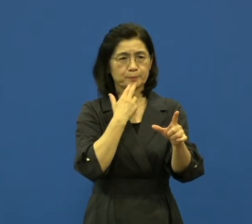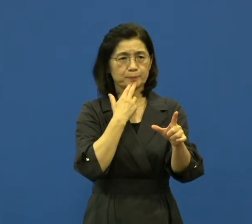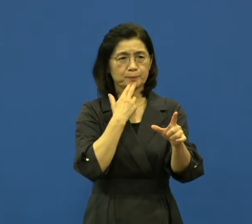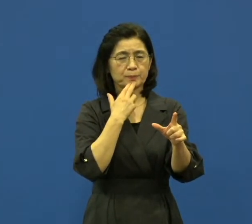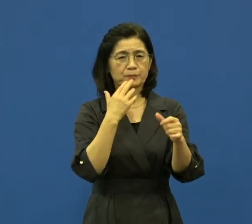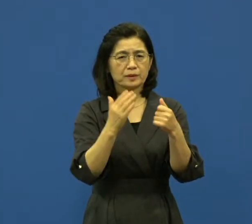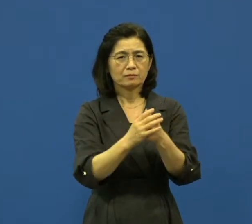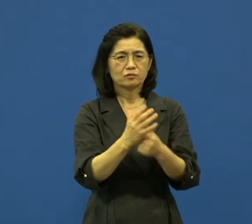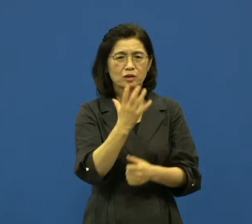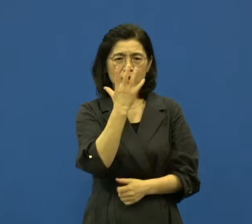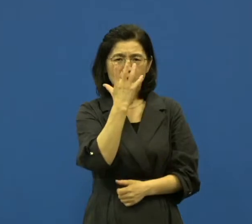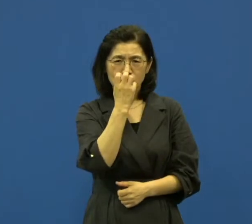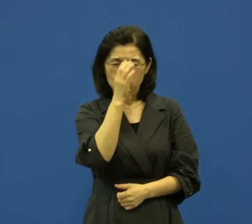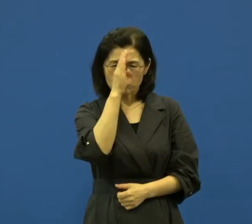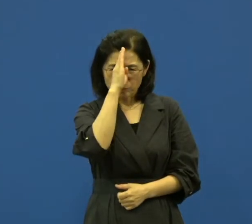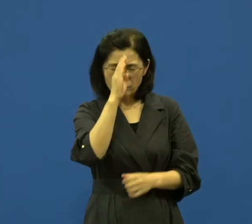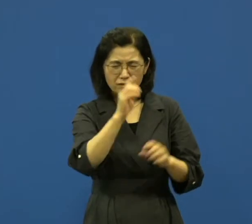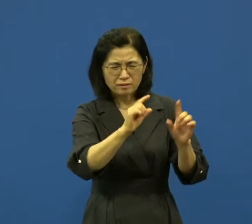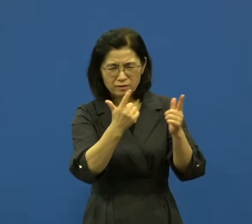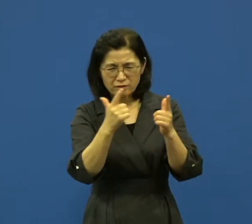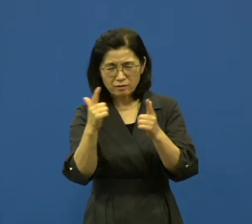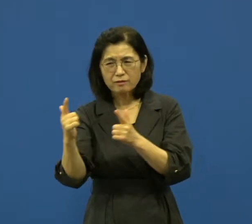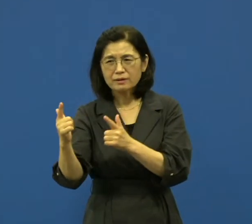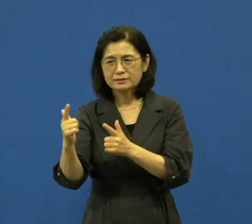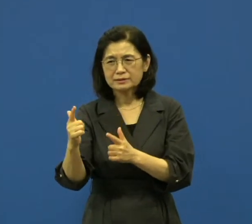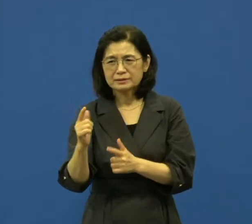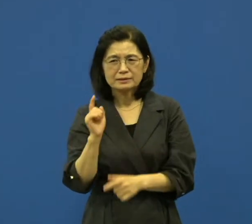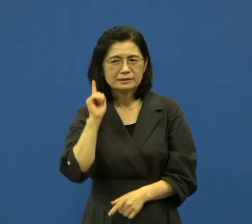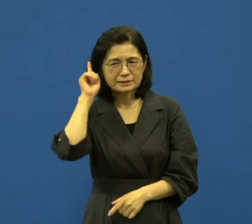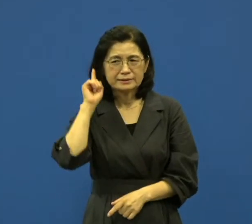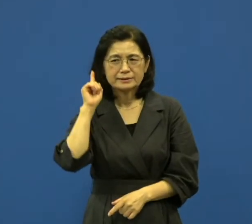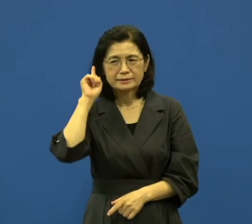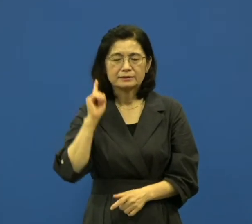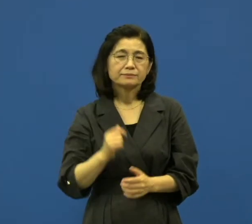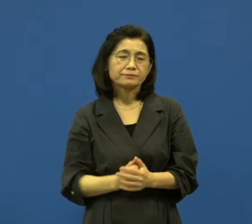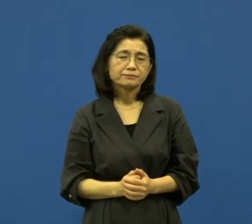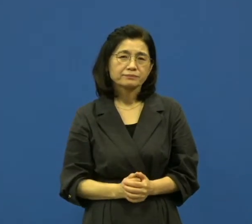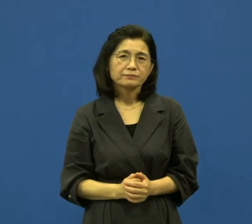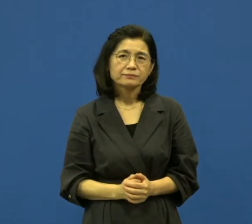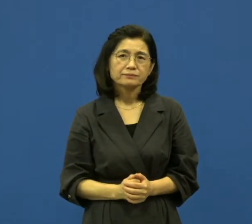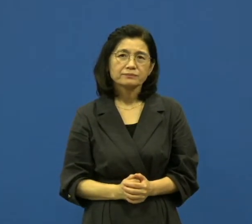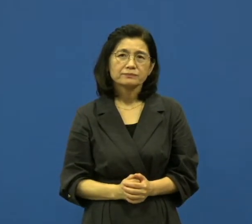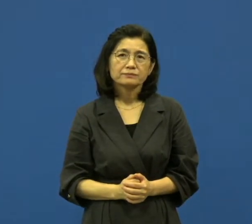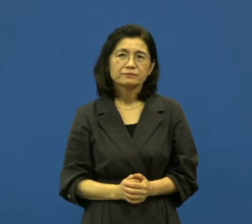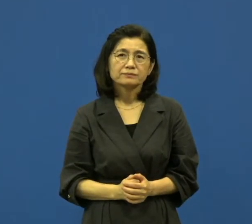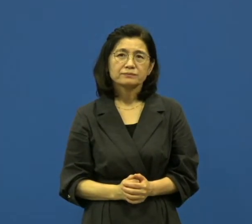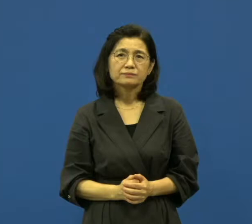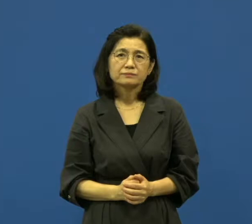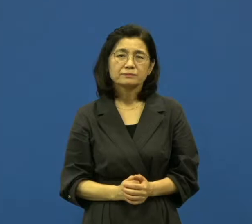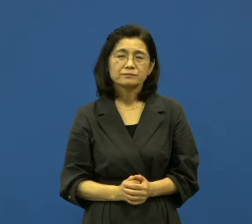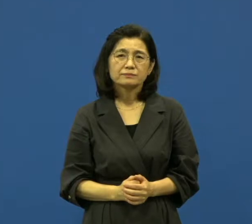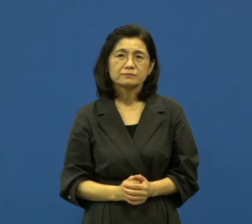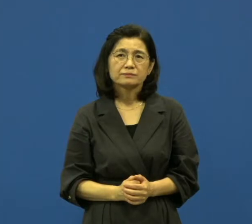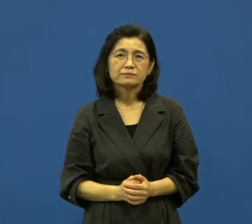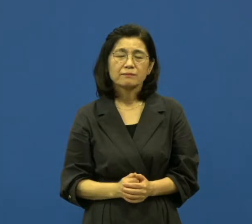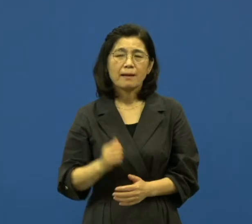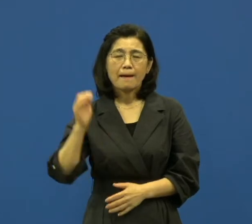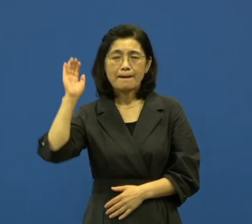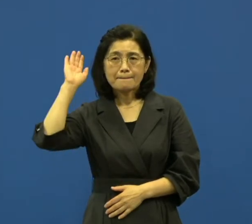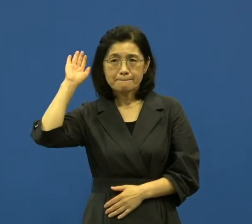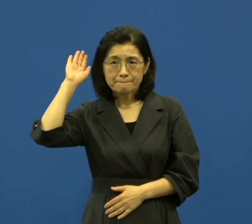여러분, 현재의 문제가 아니에요. 미래의 문제예요. 그 미래의 문제가 오늘을 결정한다는